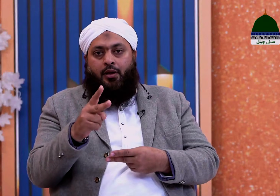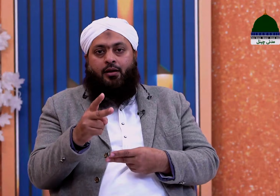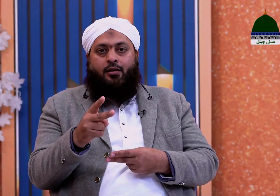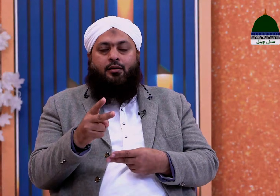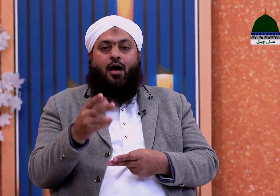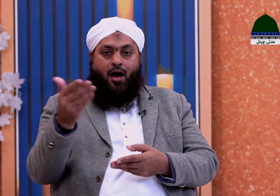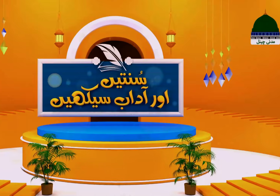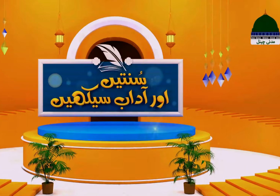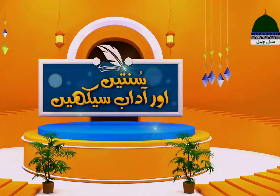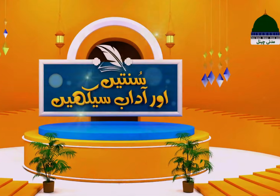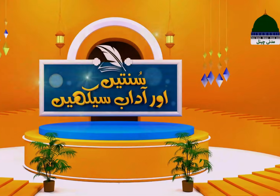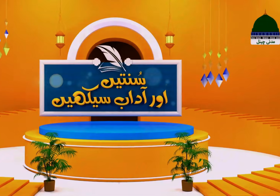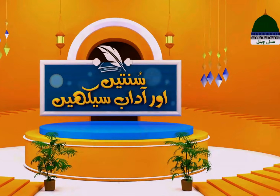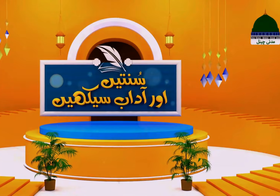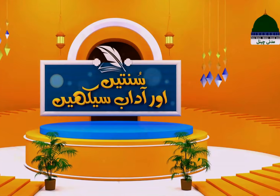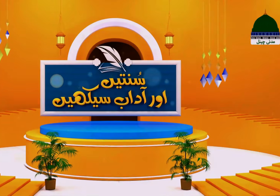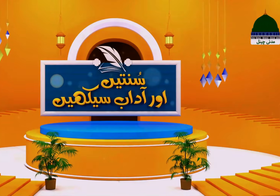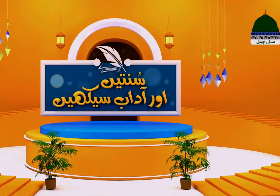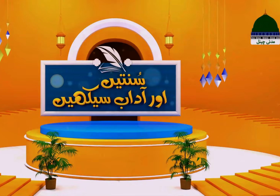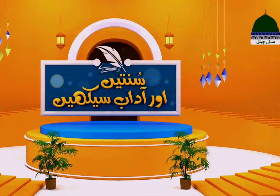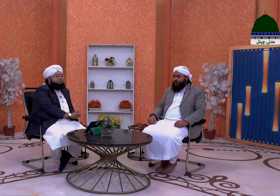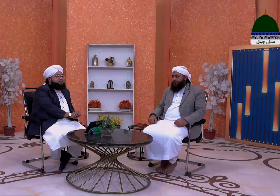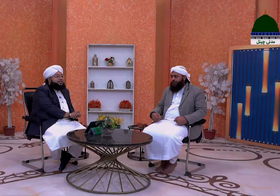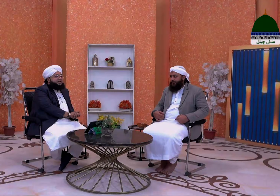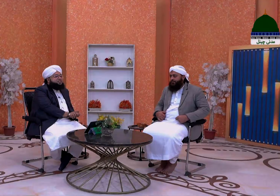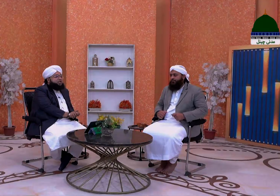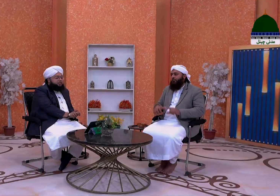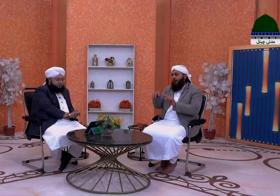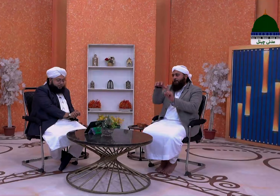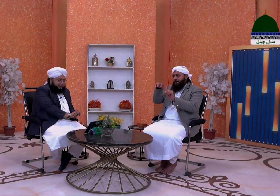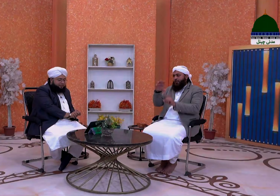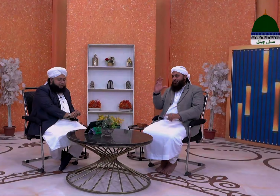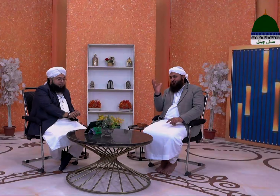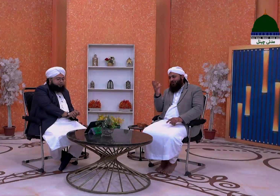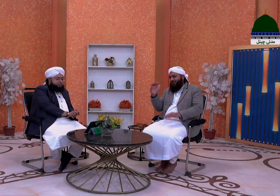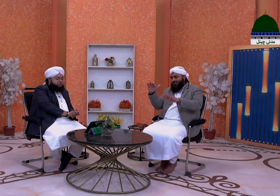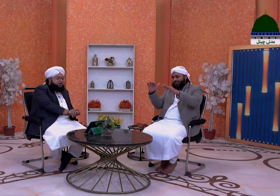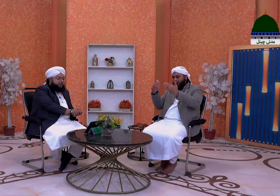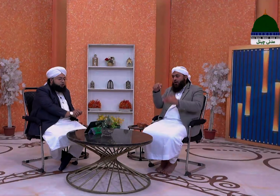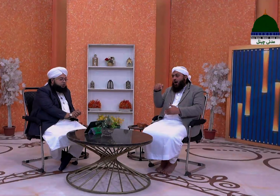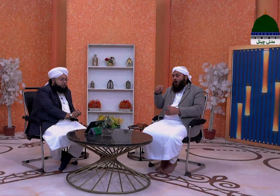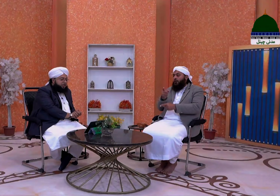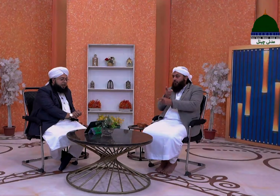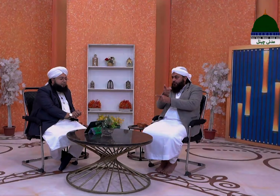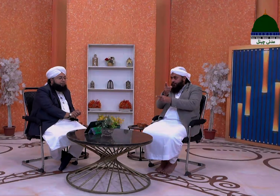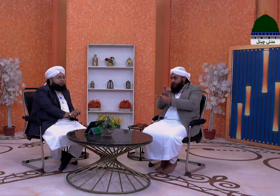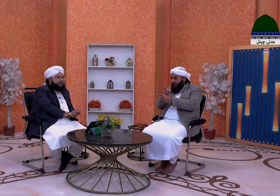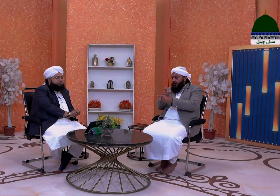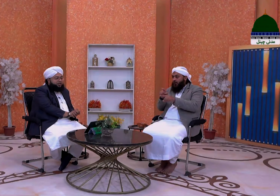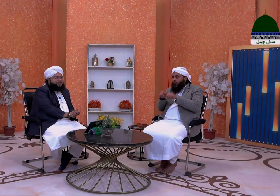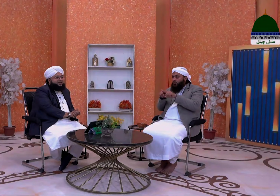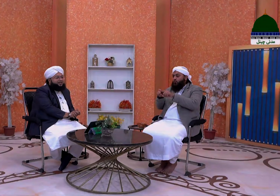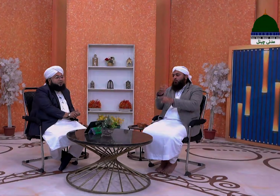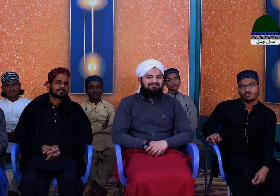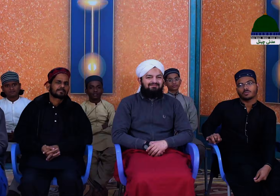طرف، جس کا نام ہے سنتیں اور آداب سیکھیں۔ مدنی چینل کے ناظرین، آج ہم سیکھیں گے سنت آداب